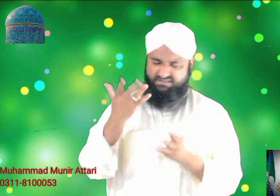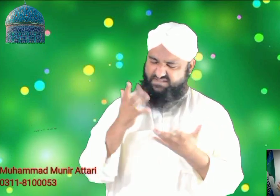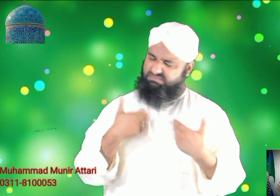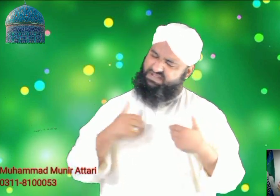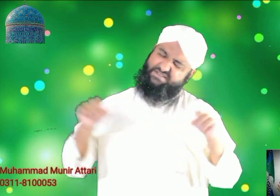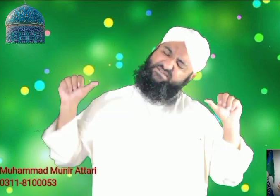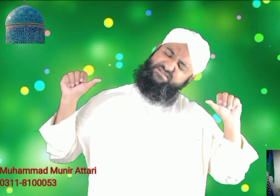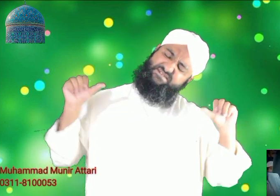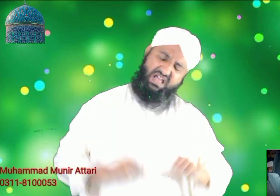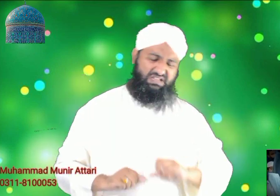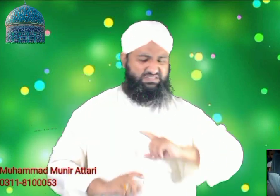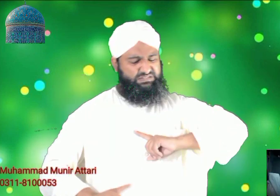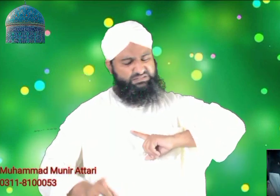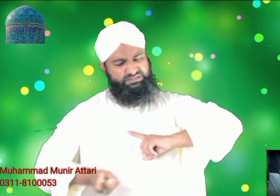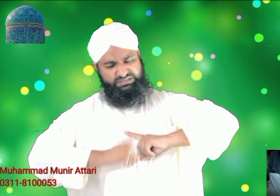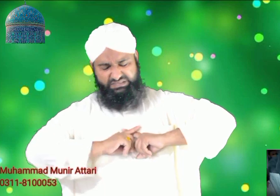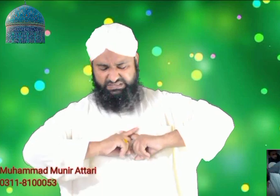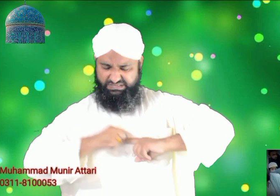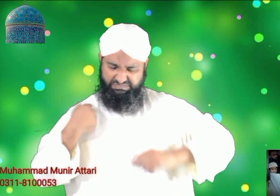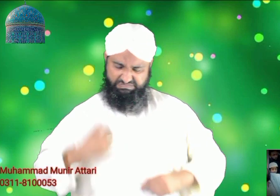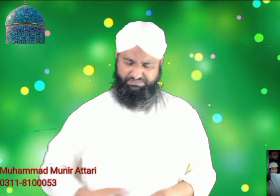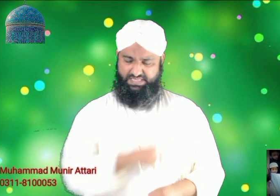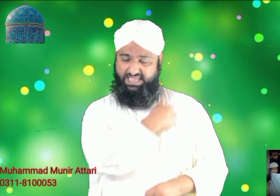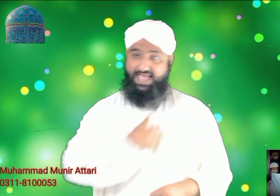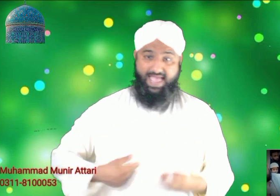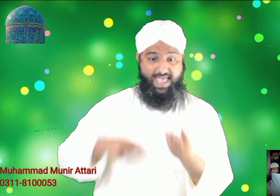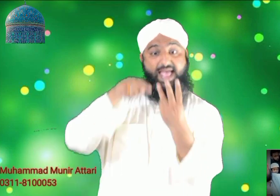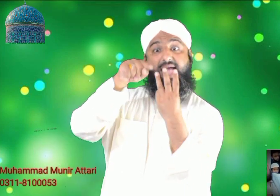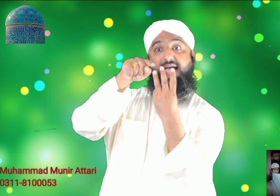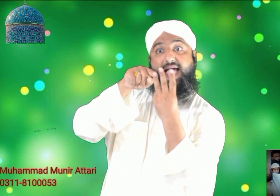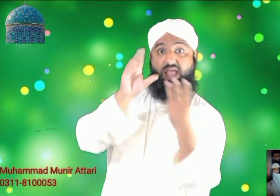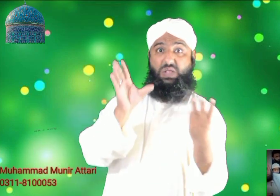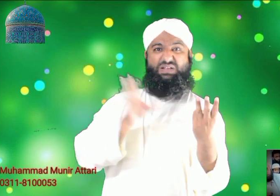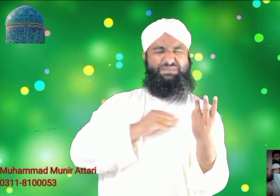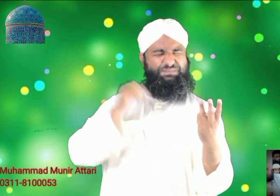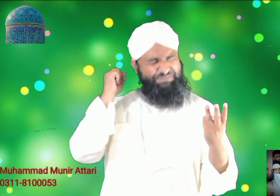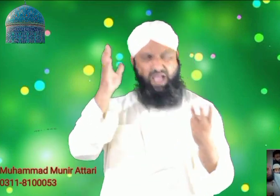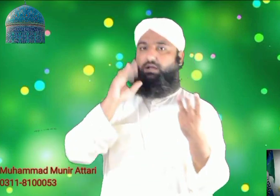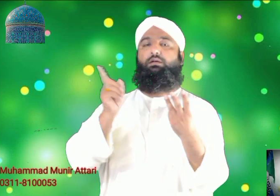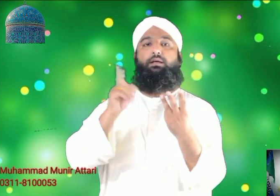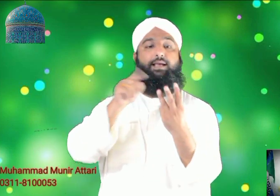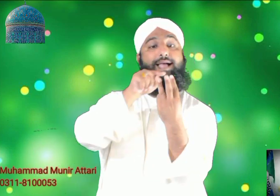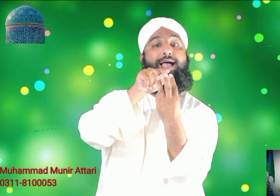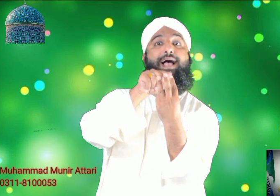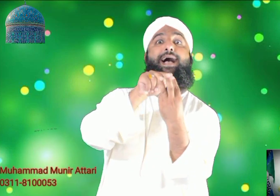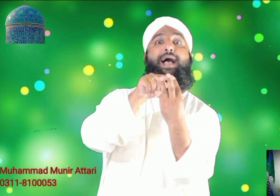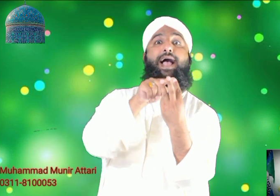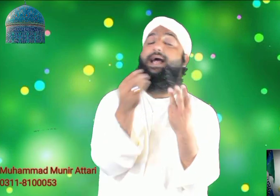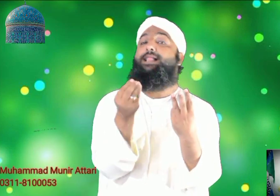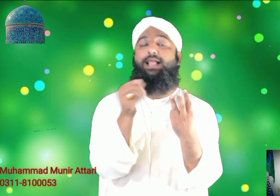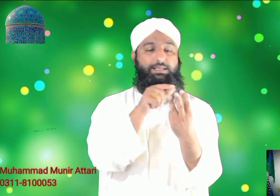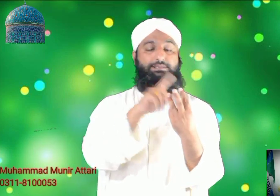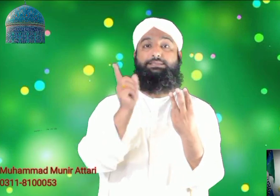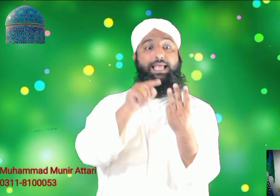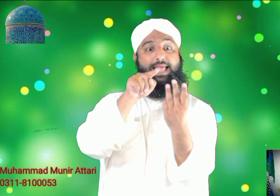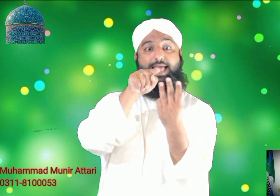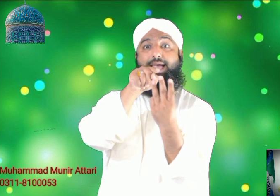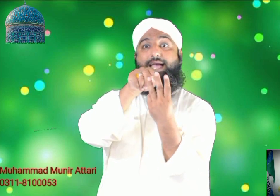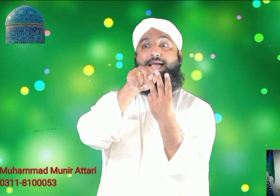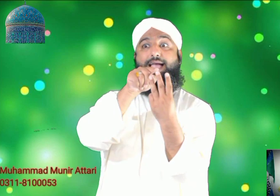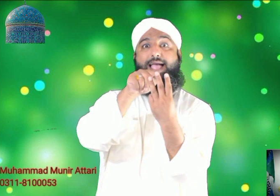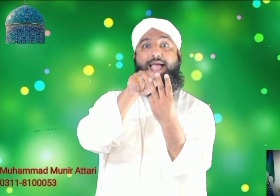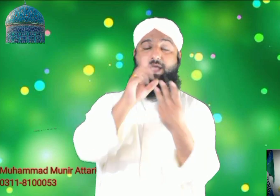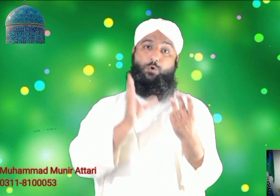گیا. نہیں، نہ شدید والا چاہیے نہ ضعیف والا چاہیے. معتدل جو ہے نا درمیانہ، کہ بندہ